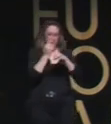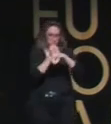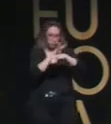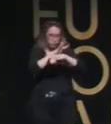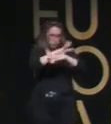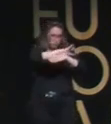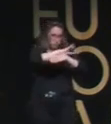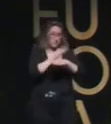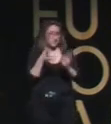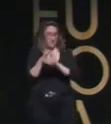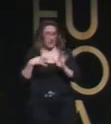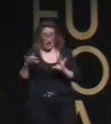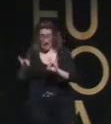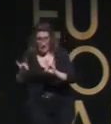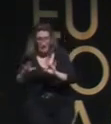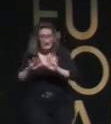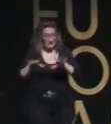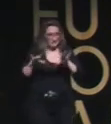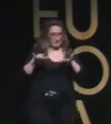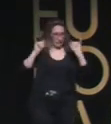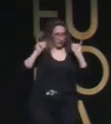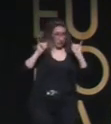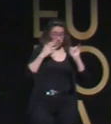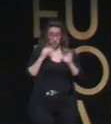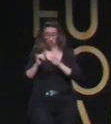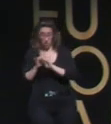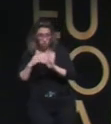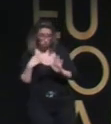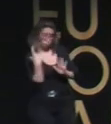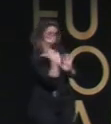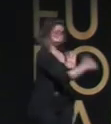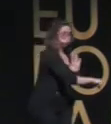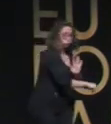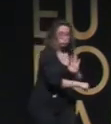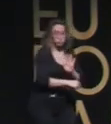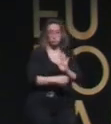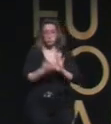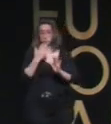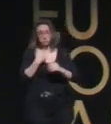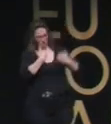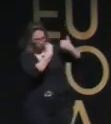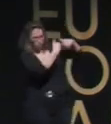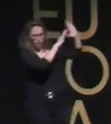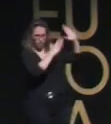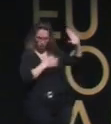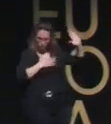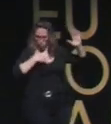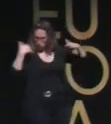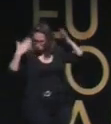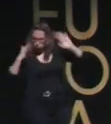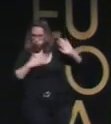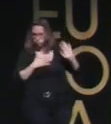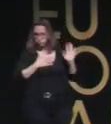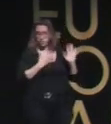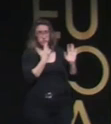Ni te acerques. Si te acercas, ¡piu! Púa. O sea, déjame a mi pedo. Si me dejas a mi pedo comiendo hierba, estoy a mi pedo. Ahora, si te